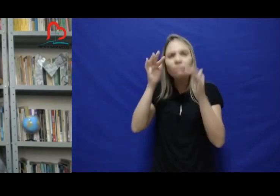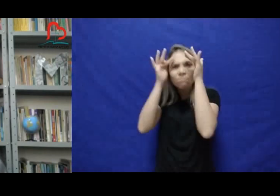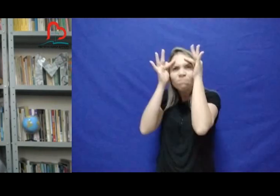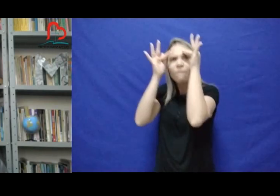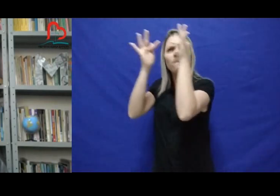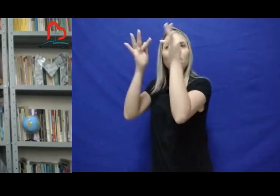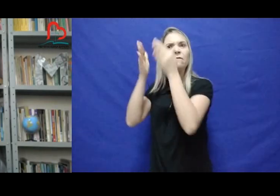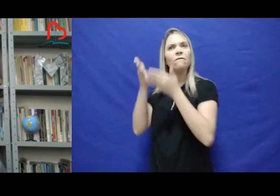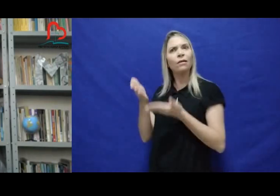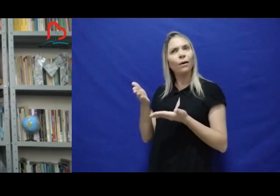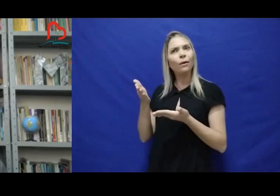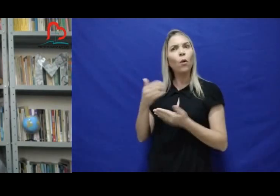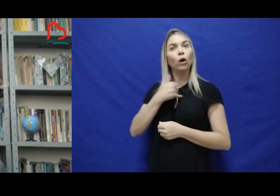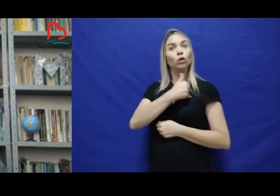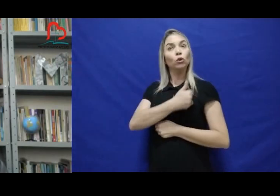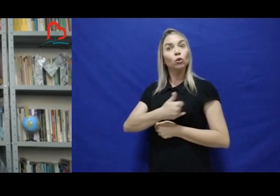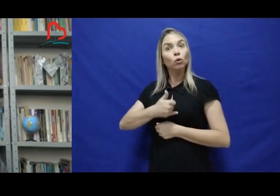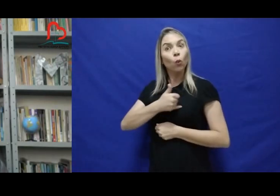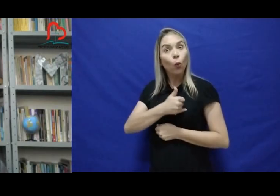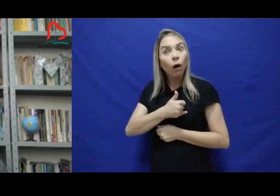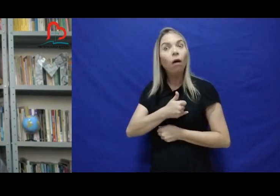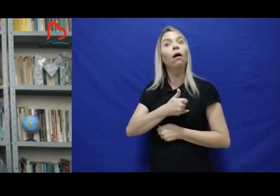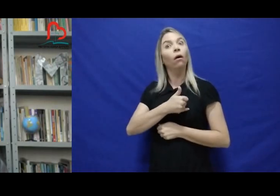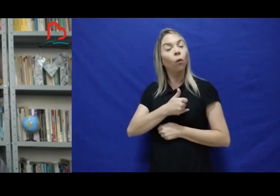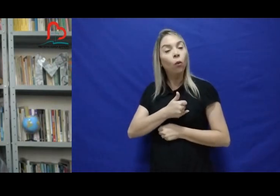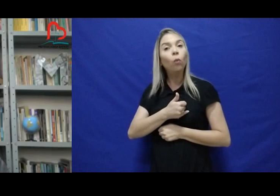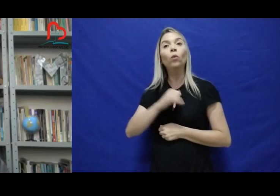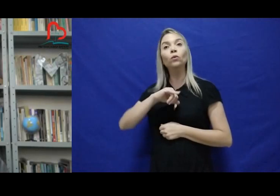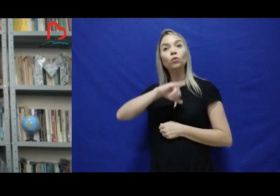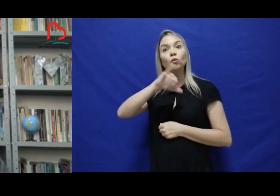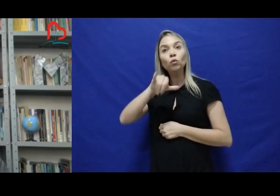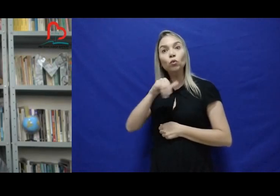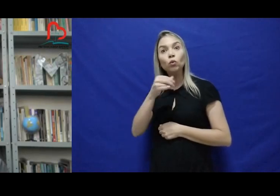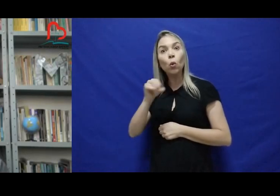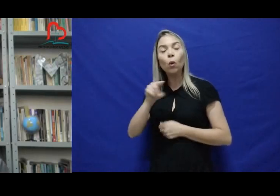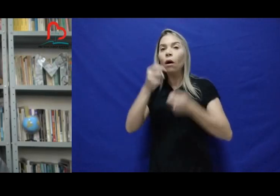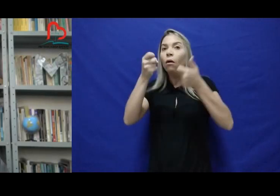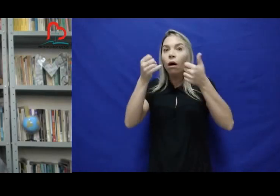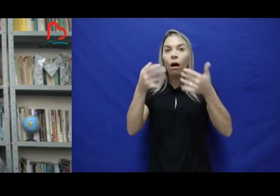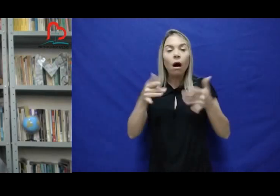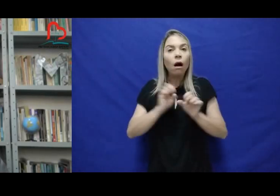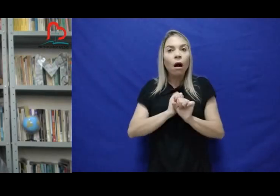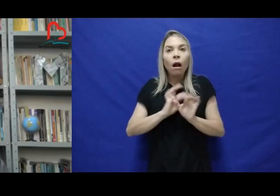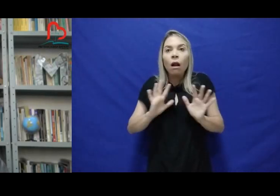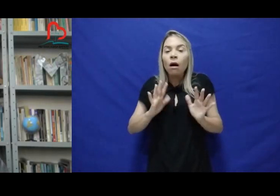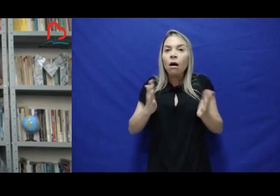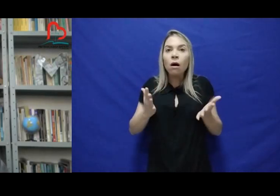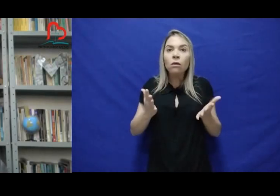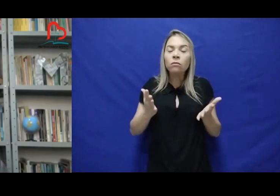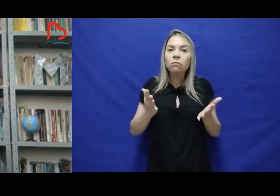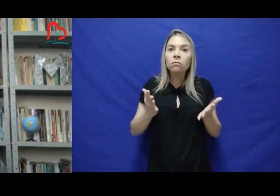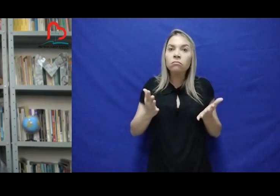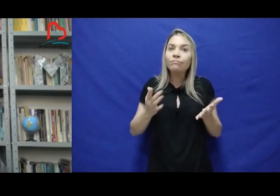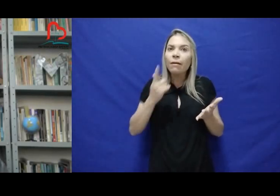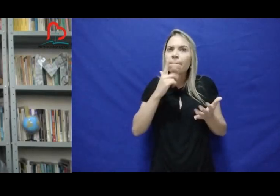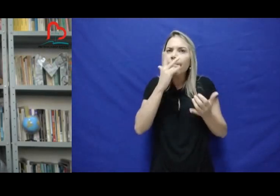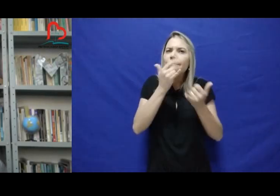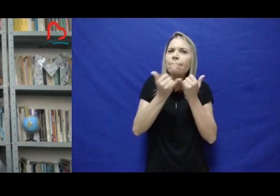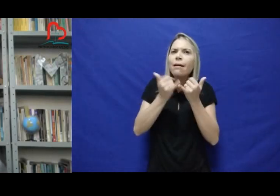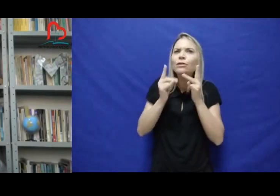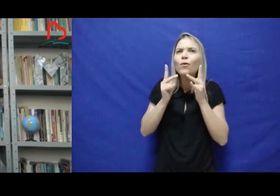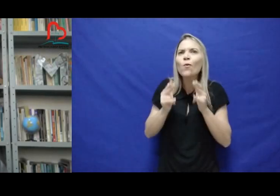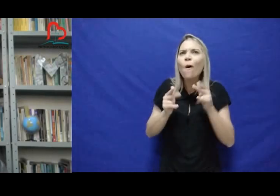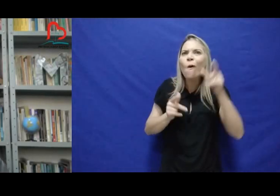você permaneça fiel ao Senhor. Olha que o apóstolo João nos alerta para essas modalidades comuns de ação